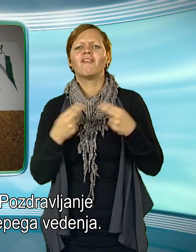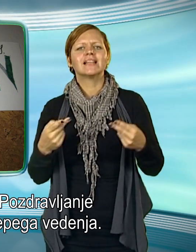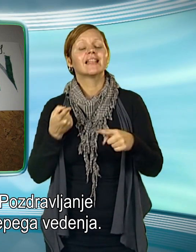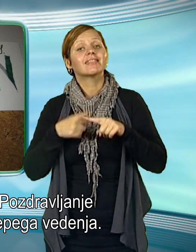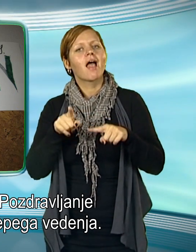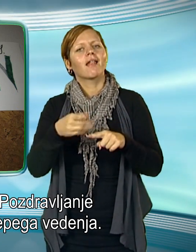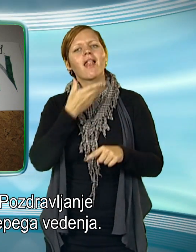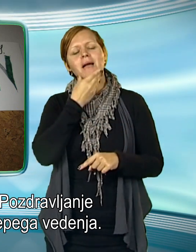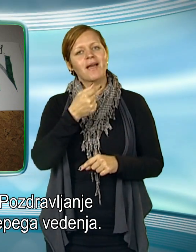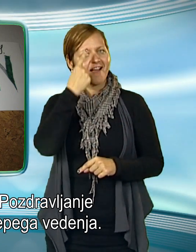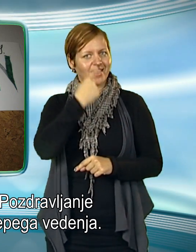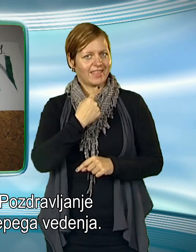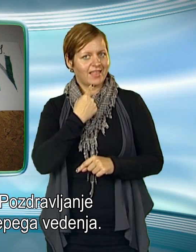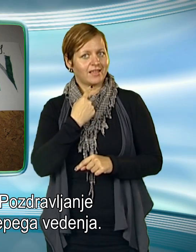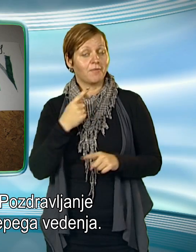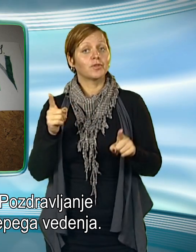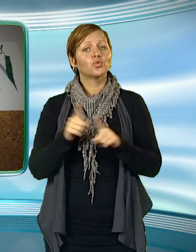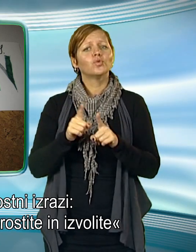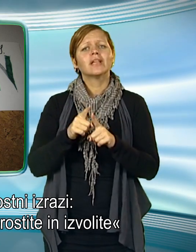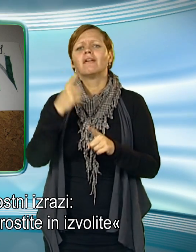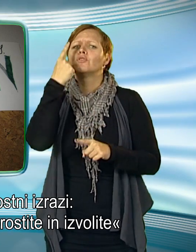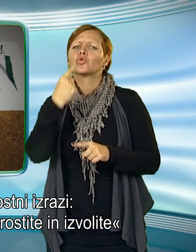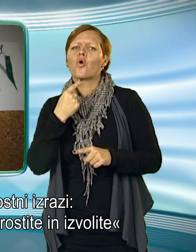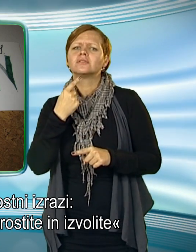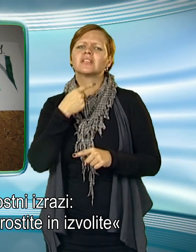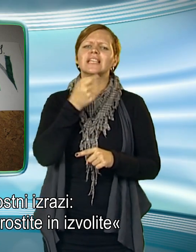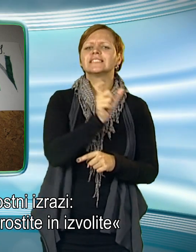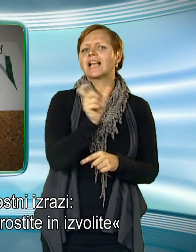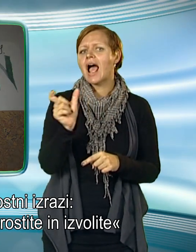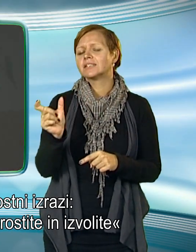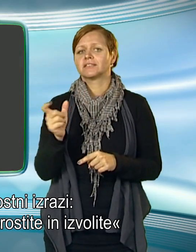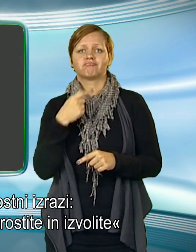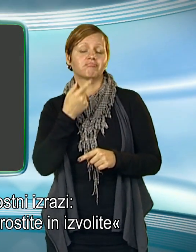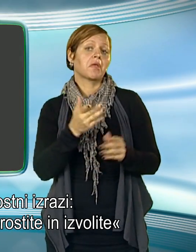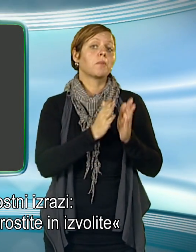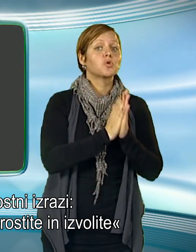Pozdravljanje je obvezni del lepega vedenja. Tudi vljudnostni izrazi